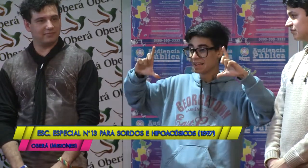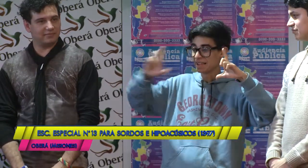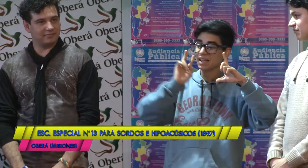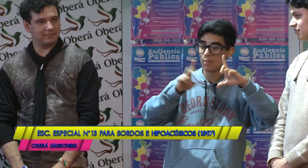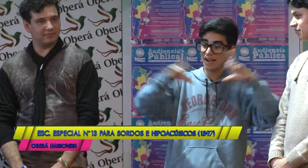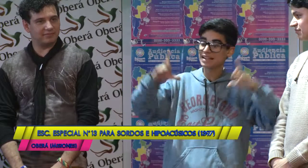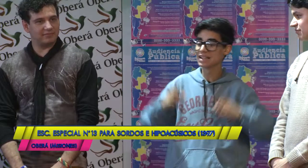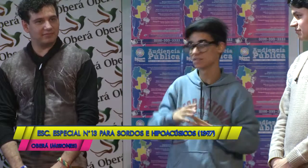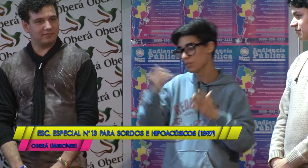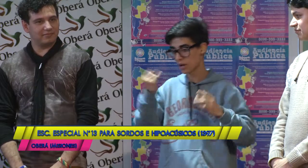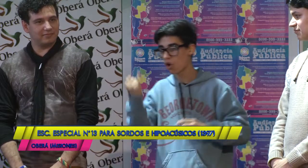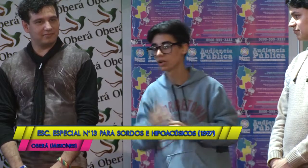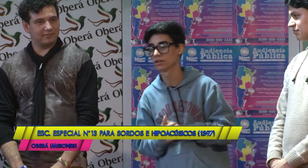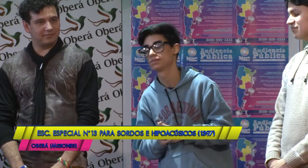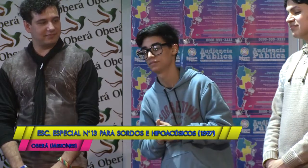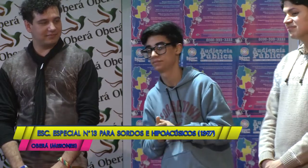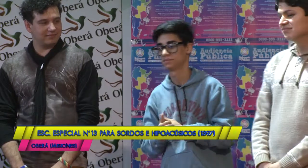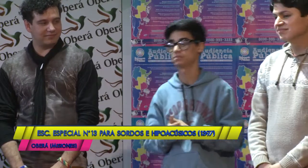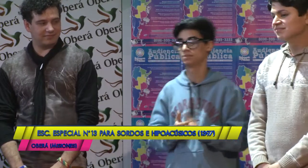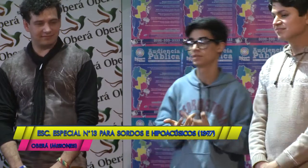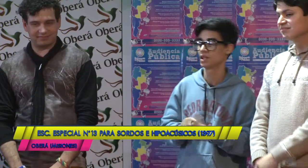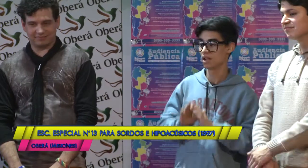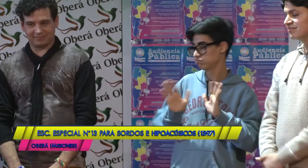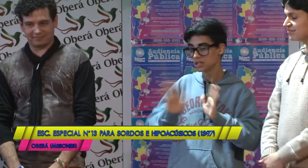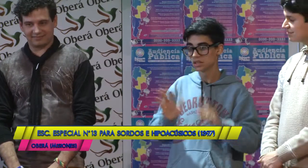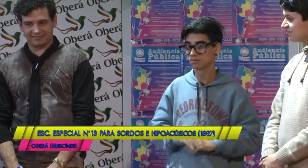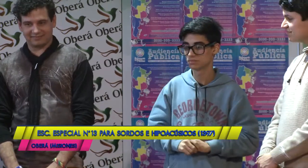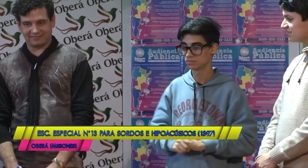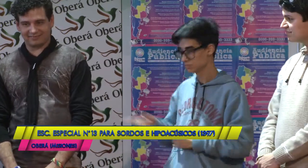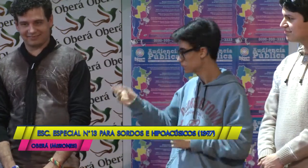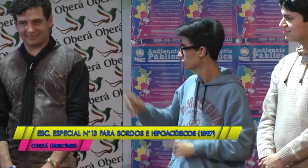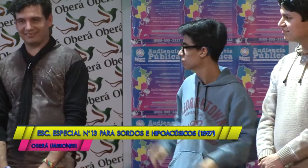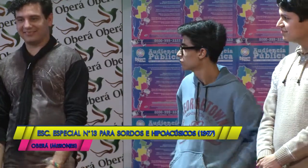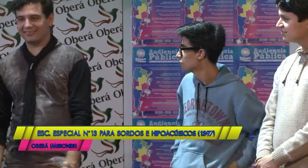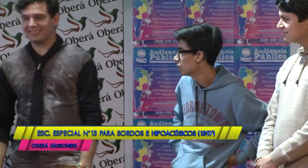que haya intérpretes y en donde hay, que sean más grandes. Nada, eso. Bueno.